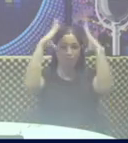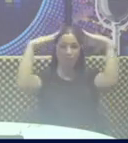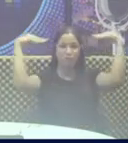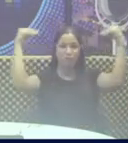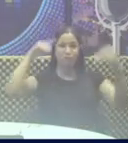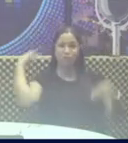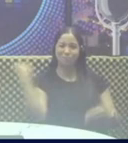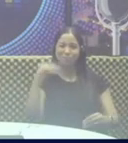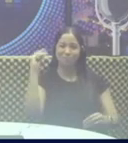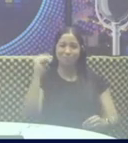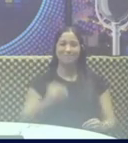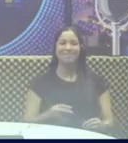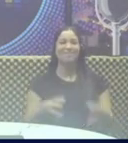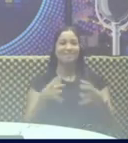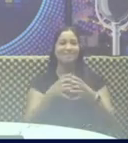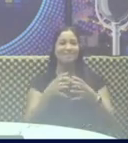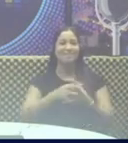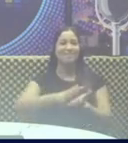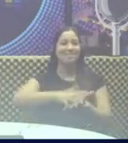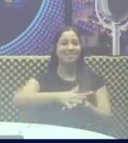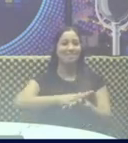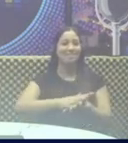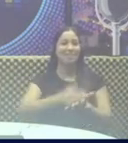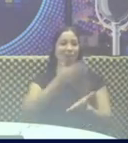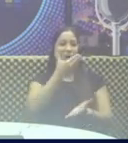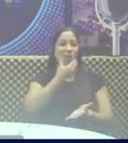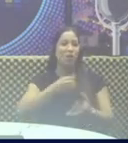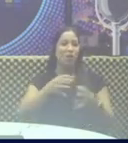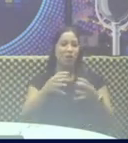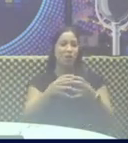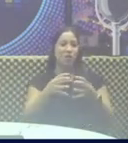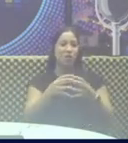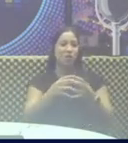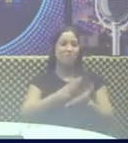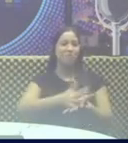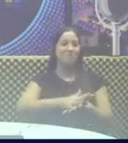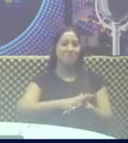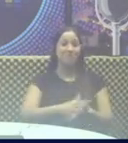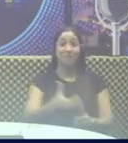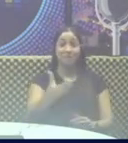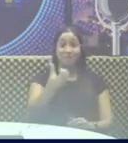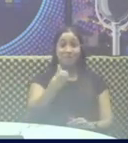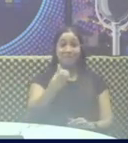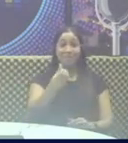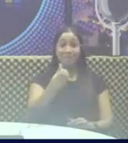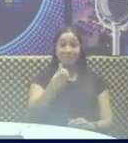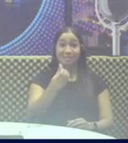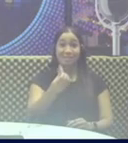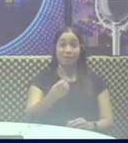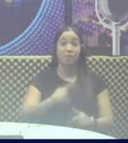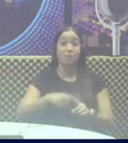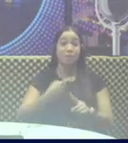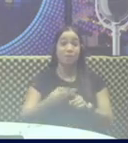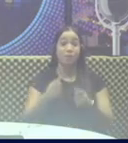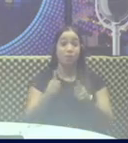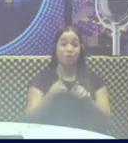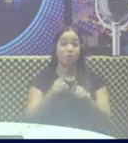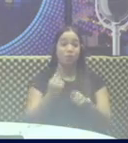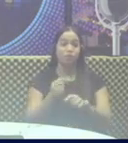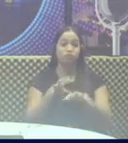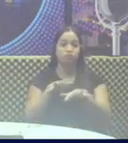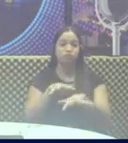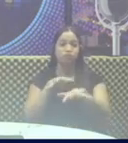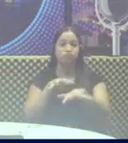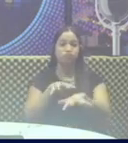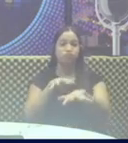Peste. É a escola de samba Garotos do Samba. Neste ano, 6 escolas de samba e um bloco desfilaram